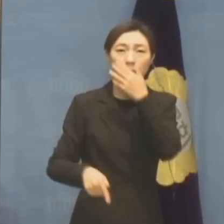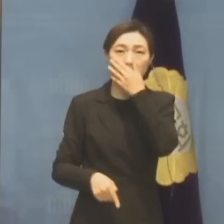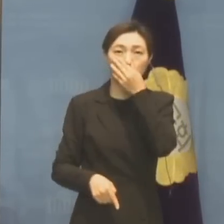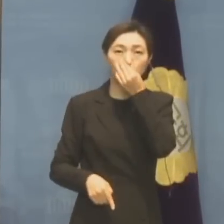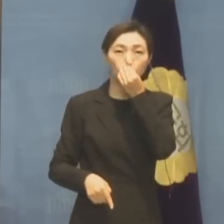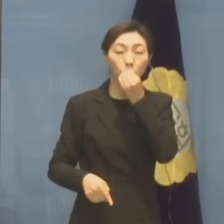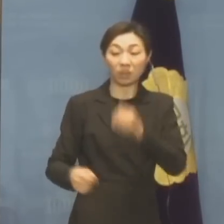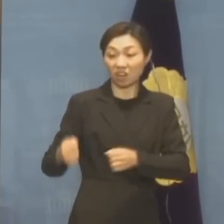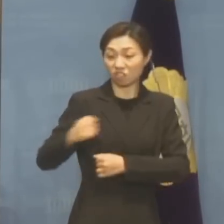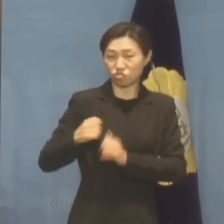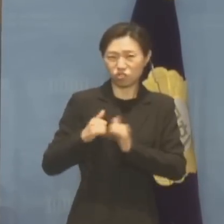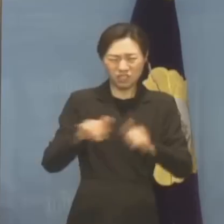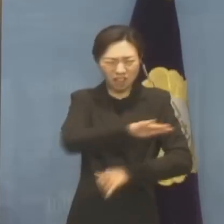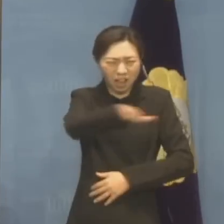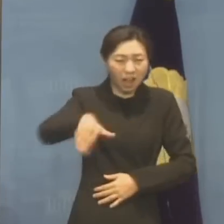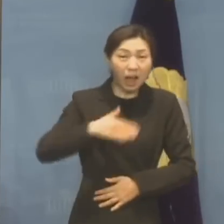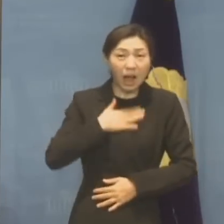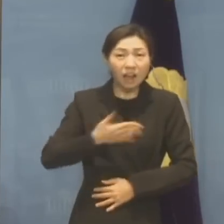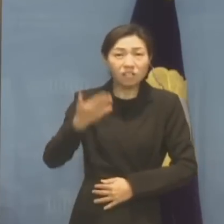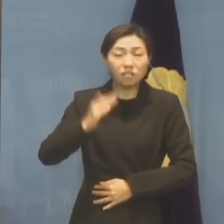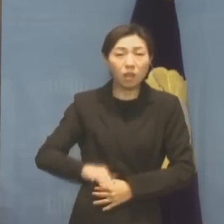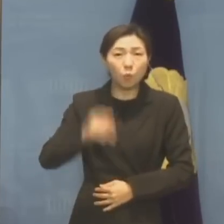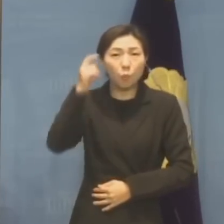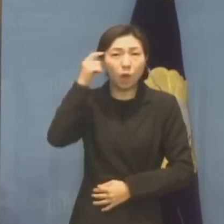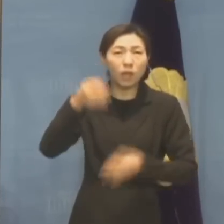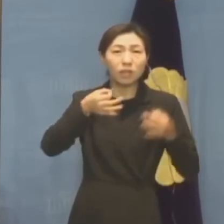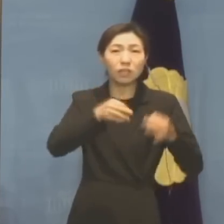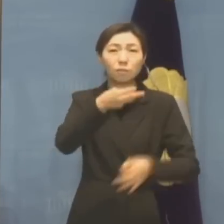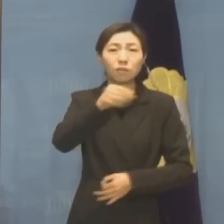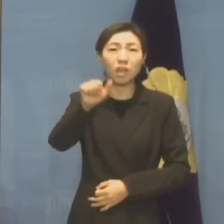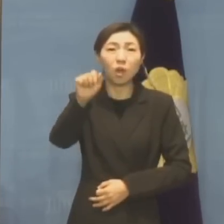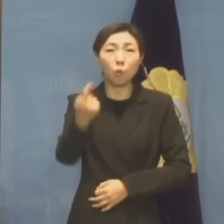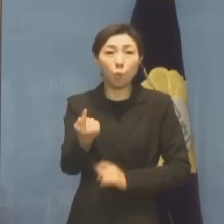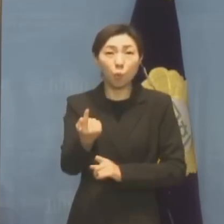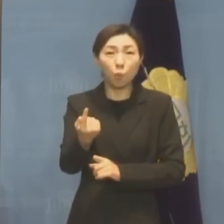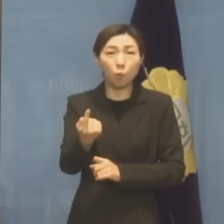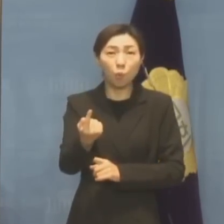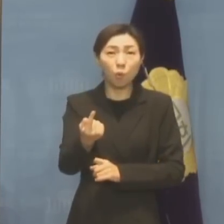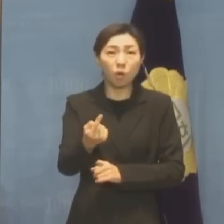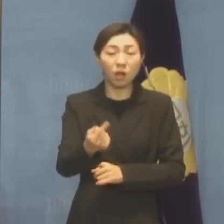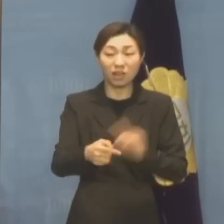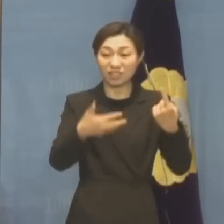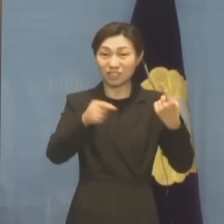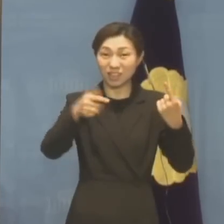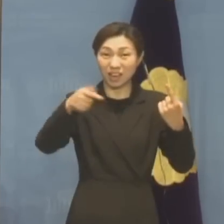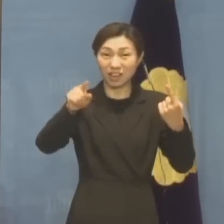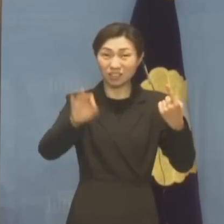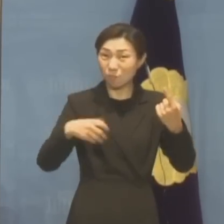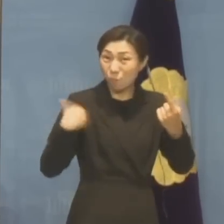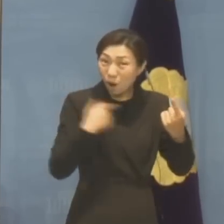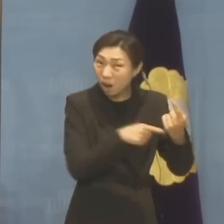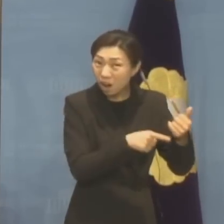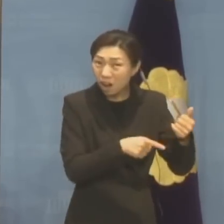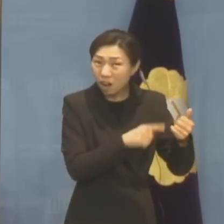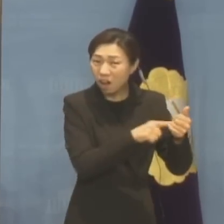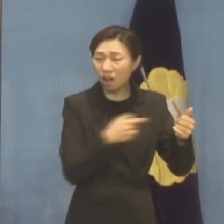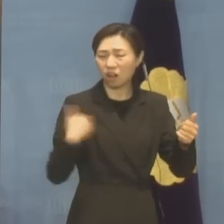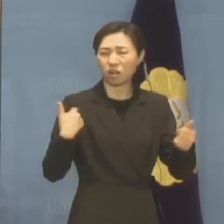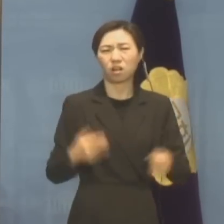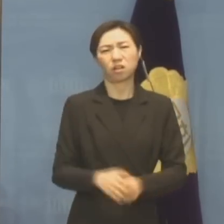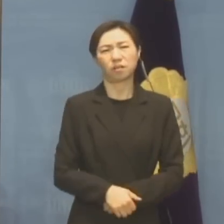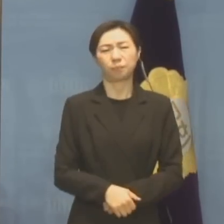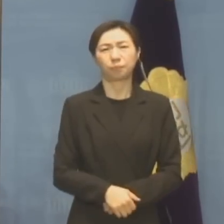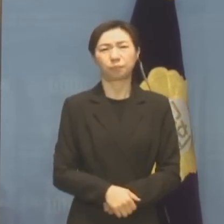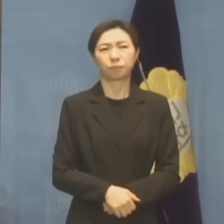이런 기본적인 사실을 김태효 제1차장은 모르나 봅니다. 김태효 1차장은